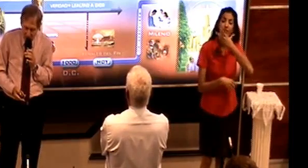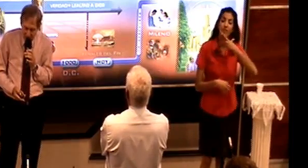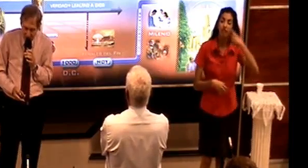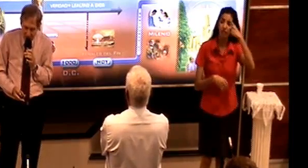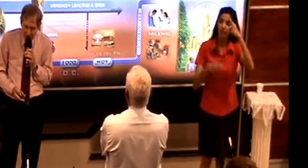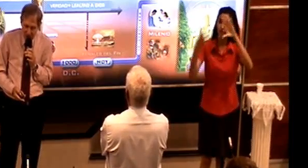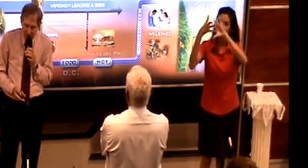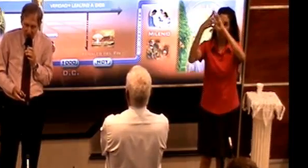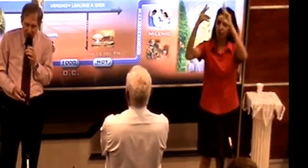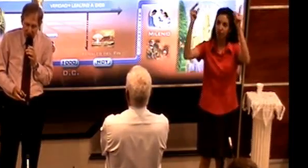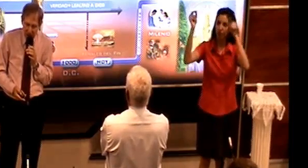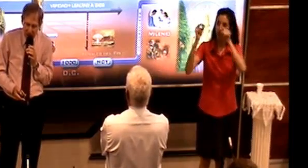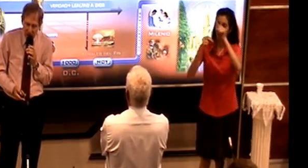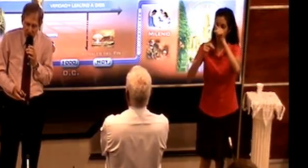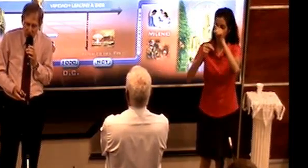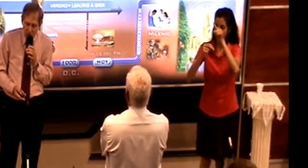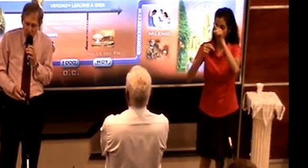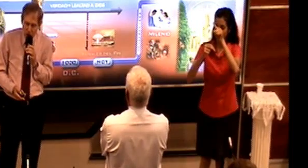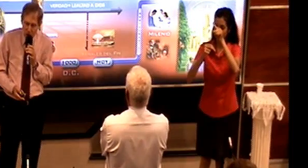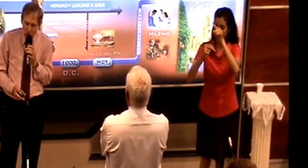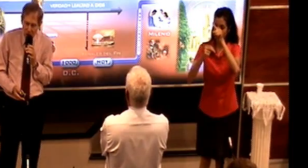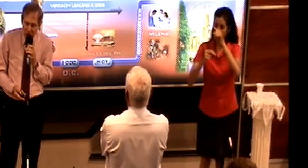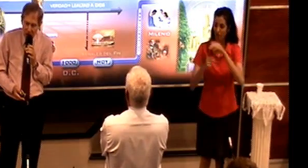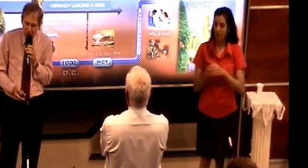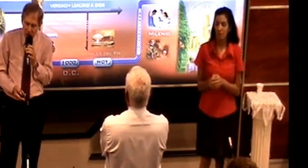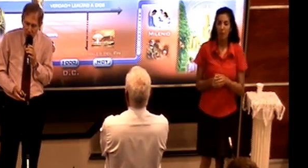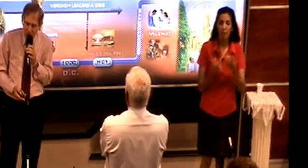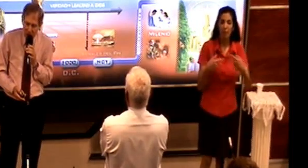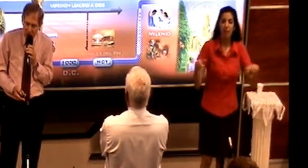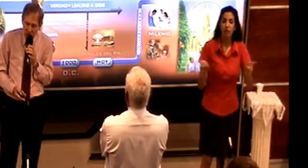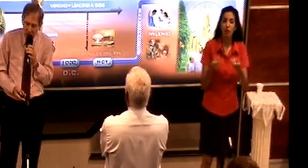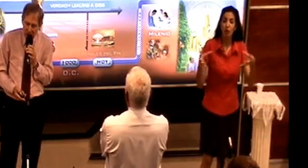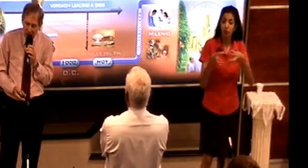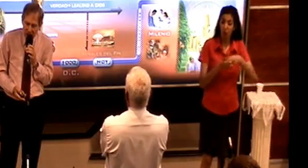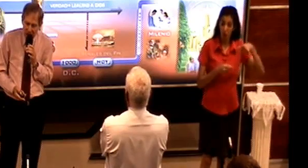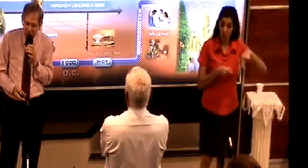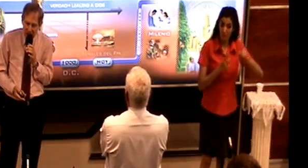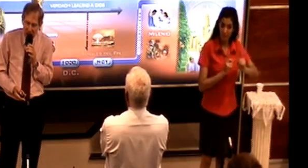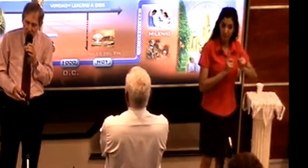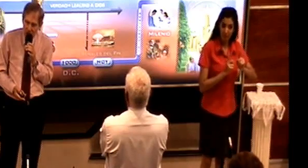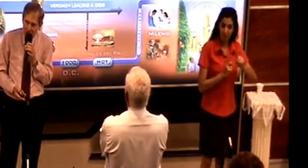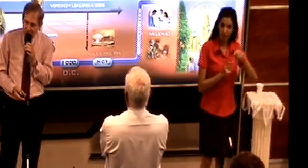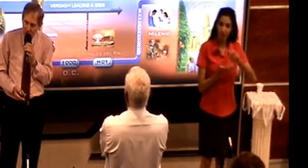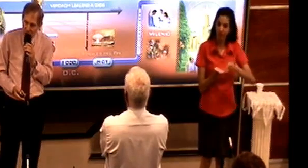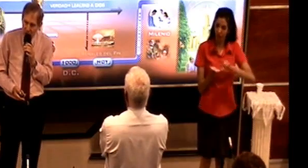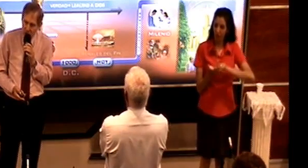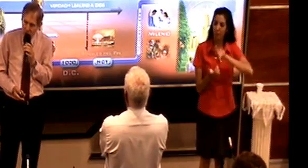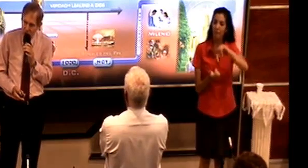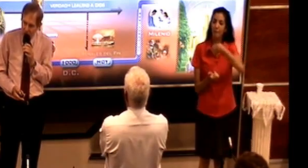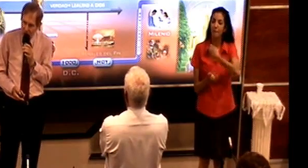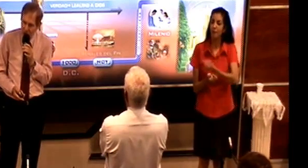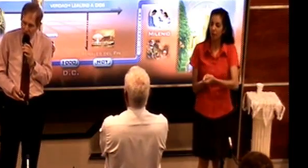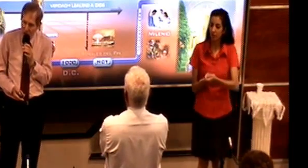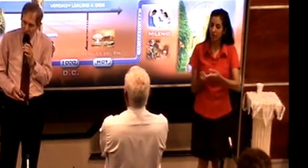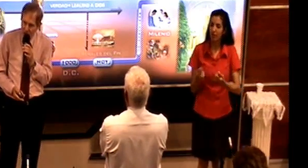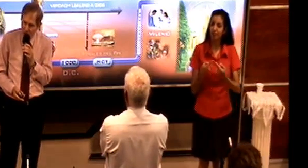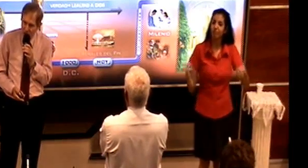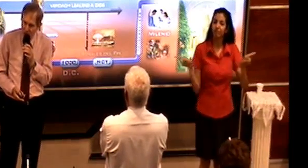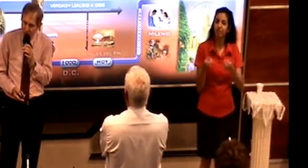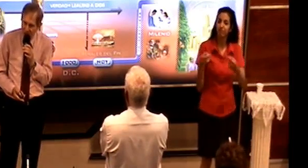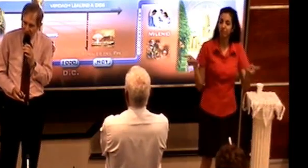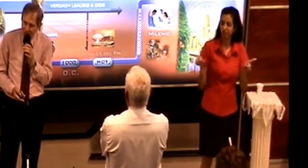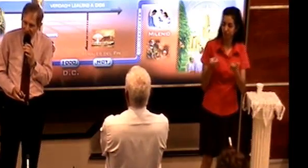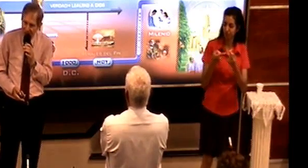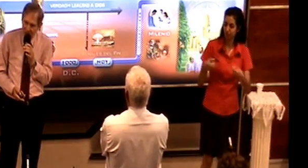esa ocasión, el conjunto coral masculino va a cantar, va a tener un microconcierto con